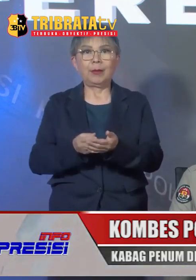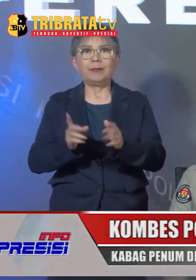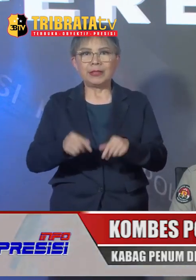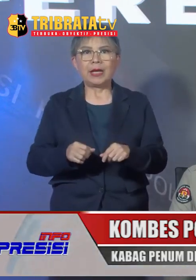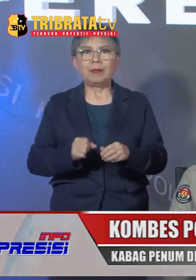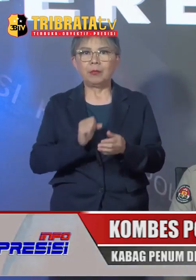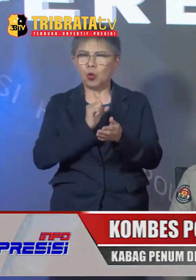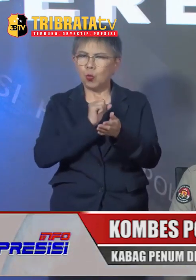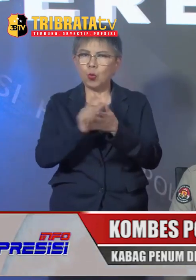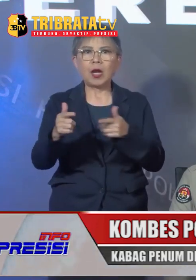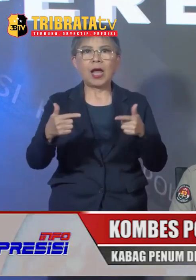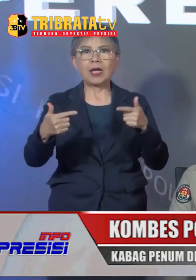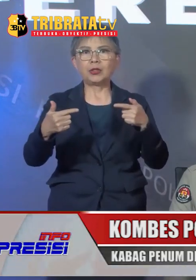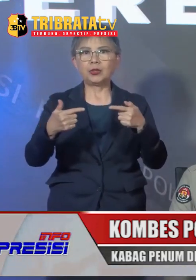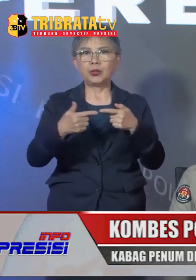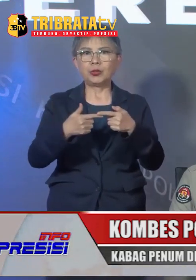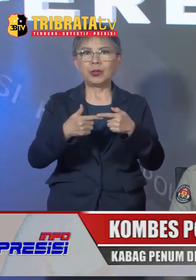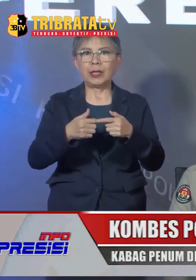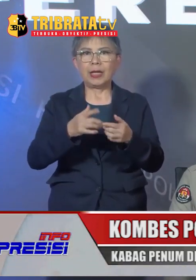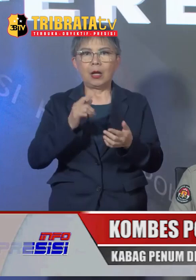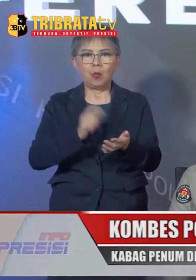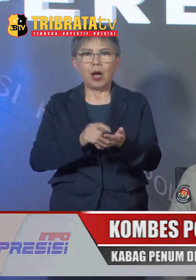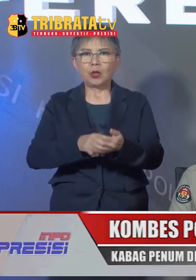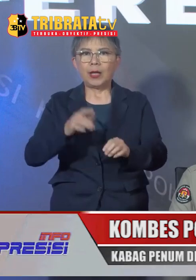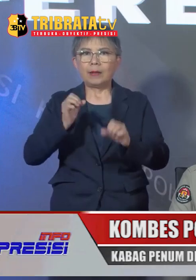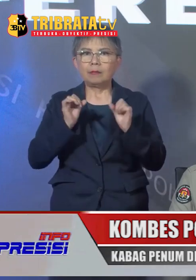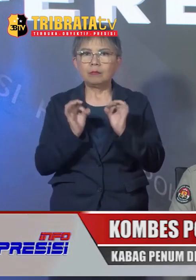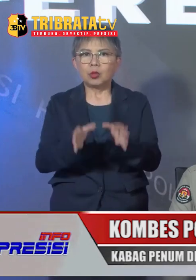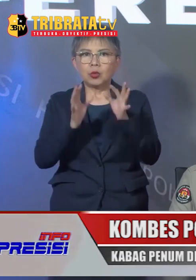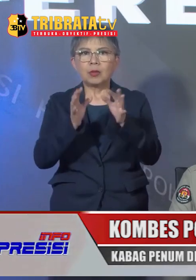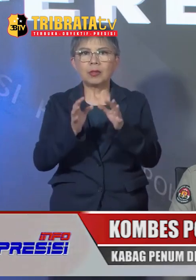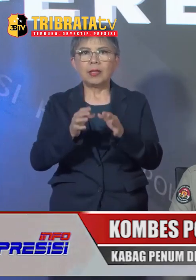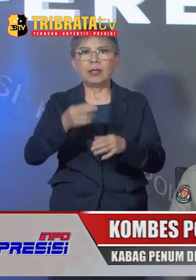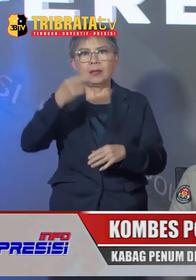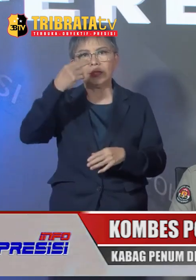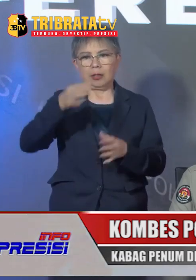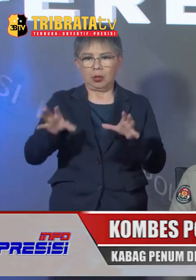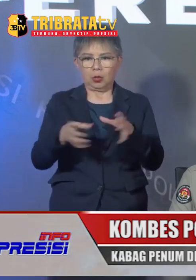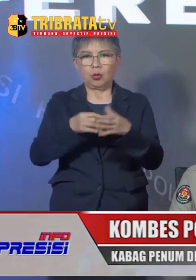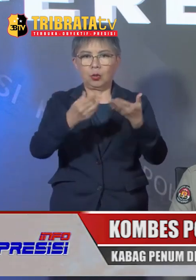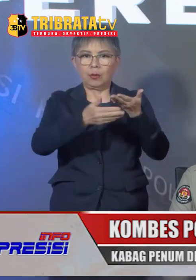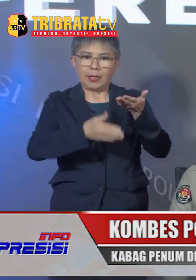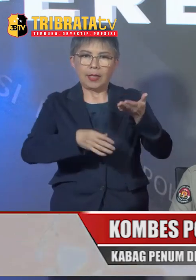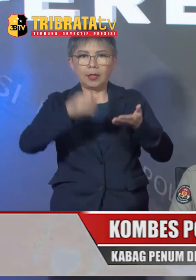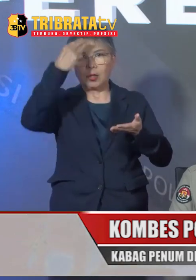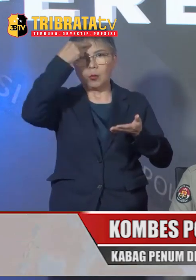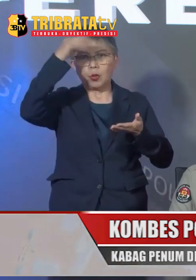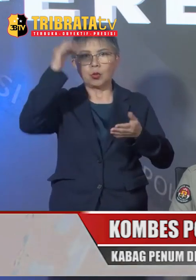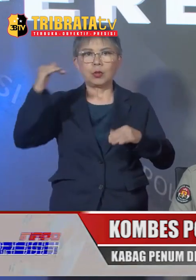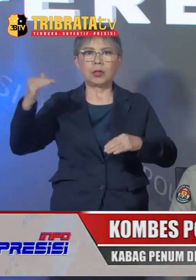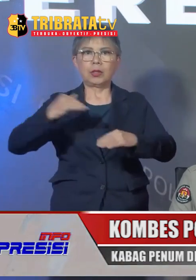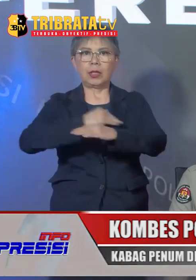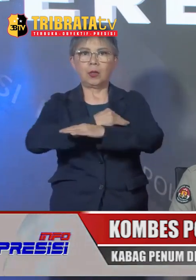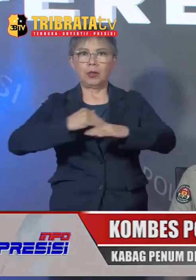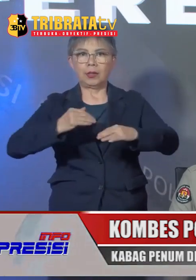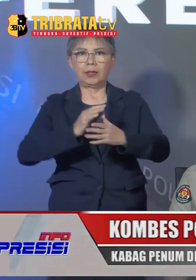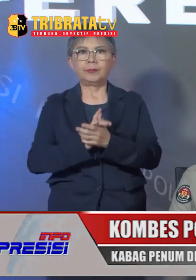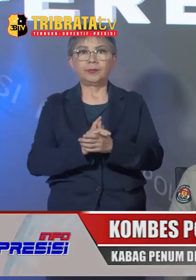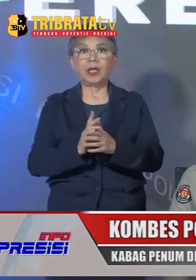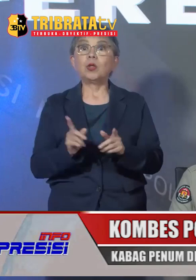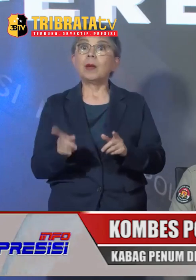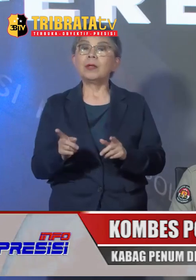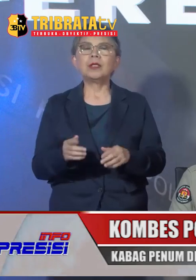dapat langsung terhubung secara Real Time ke basis data SIM Korlantas Polri hal ini akan